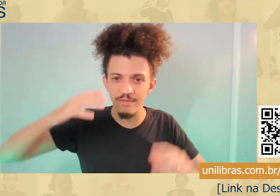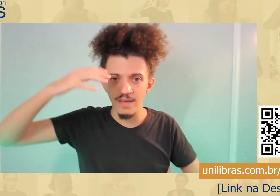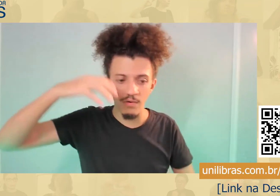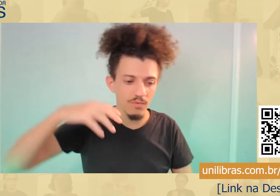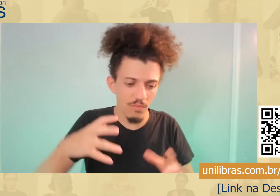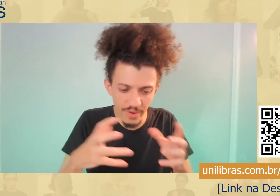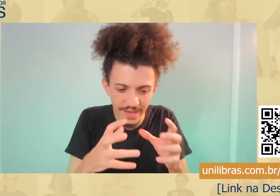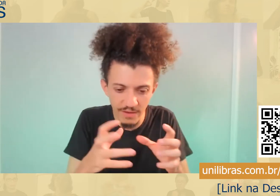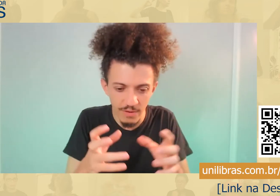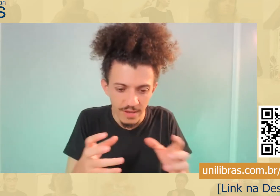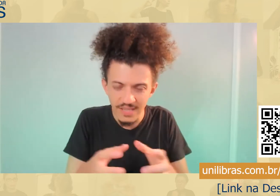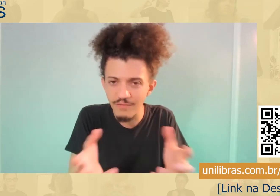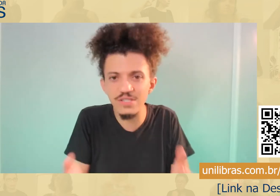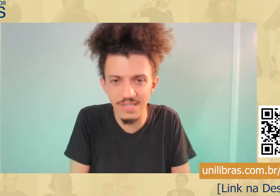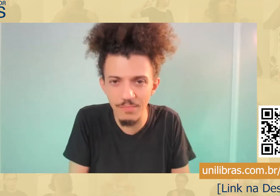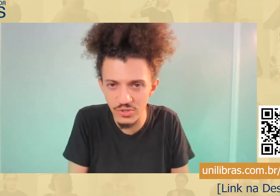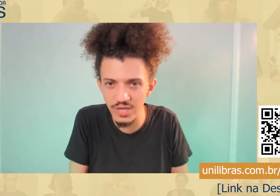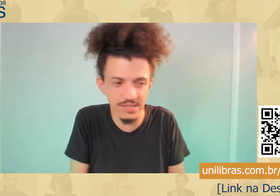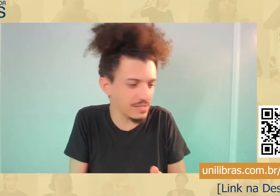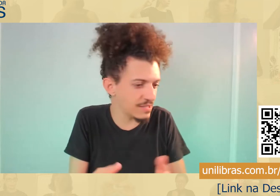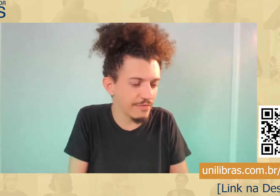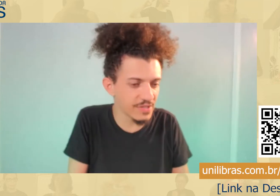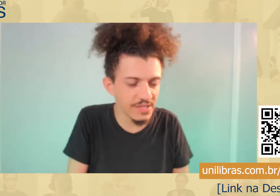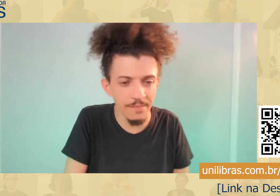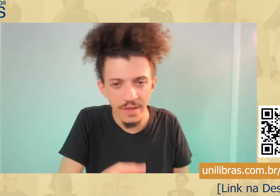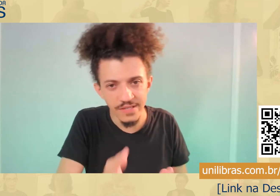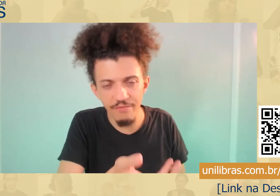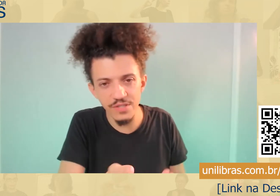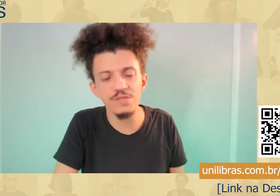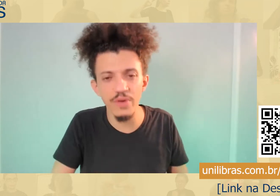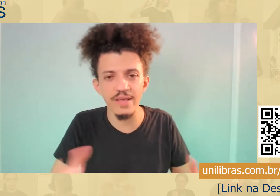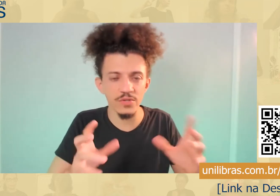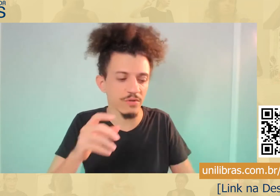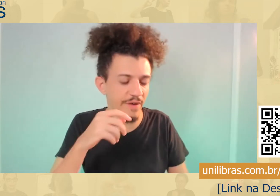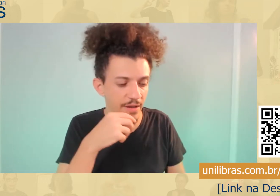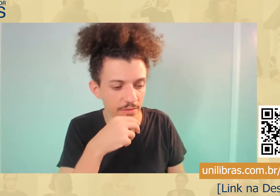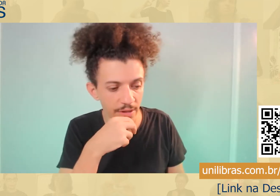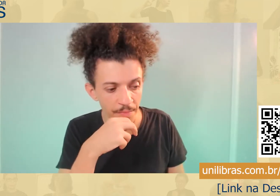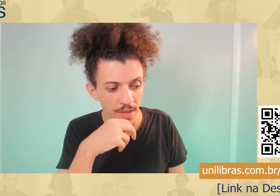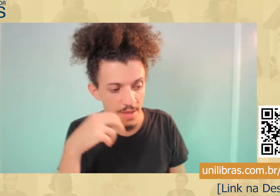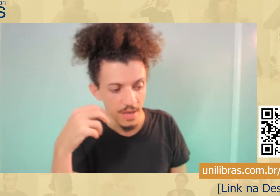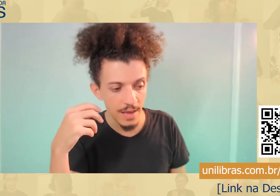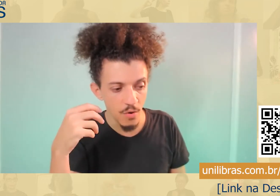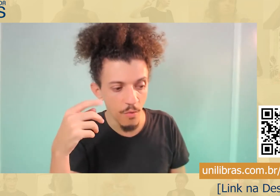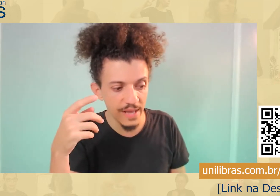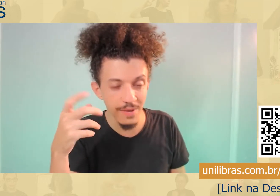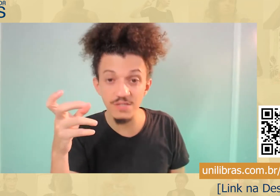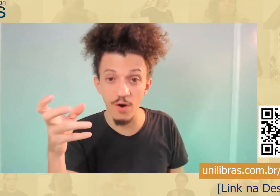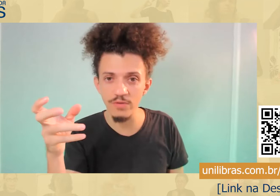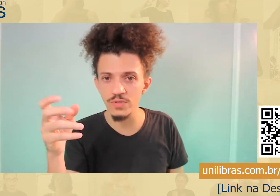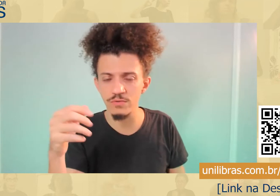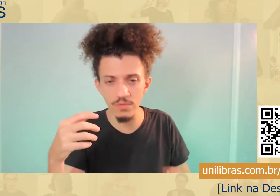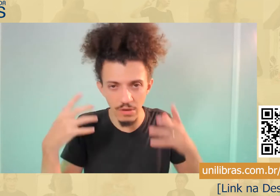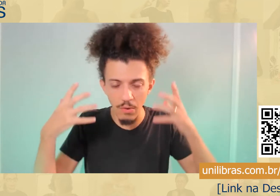lá, o bonequinho, quem já viu essas apostilas, esses livros assim, já viu esses bonequinhos que eu estou falando, né? Ou mesmo